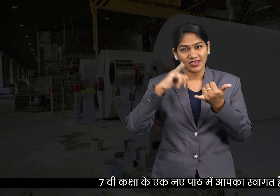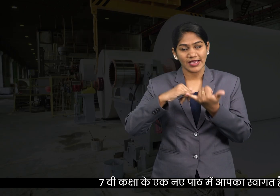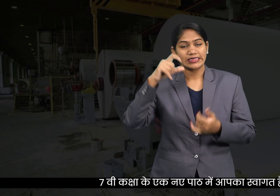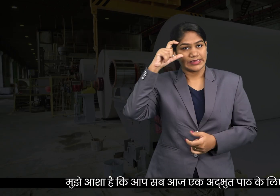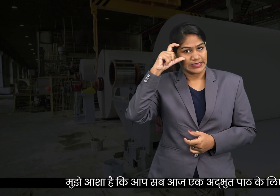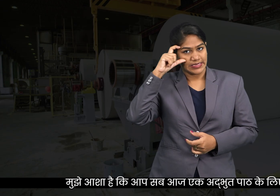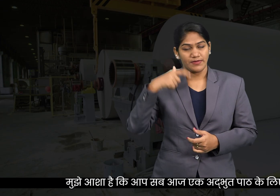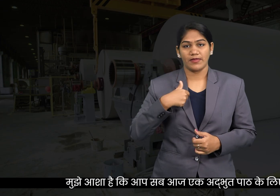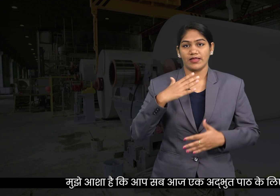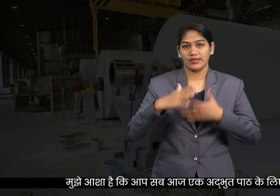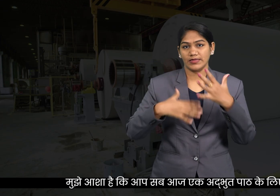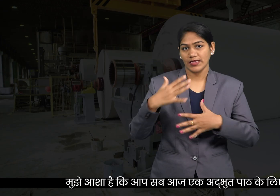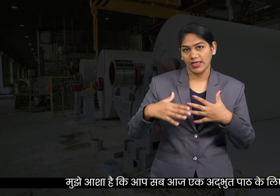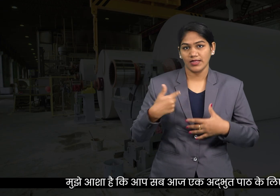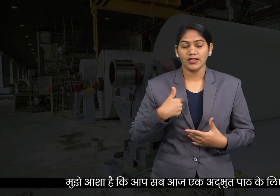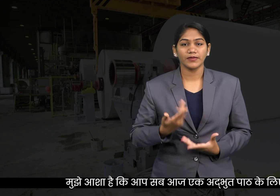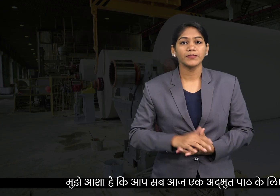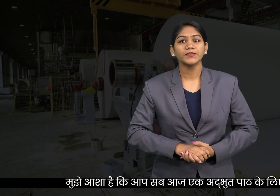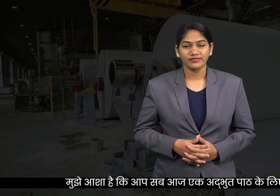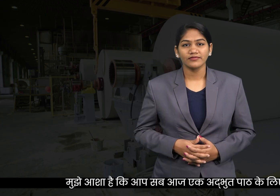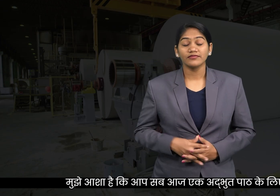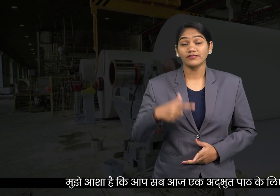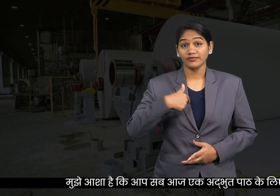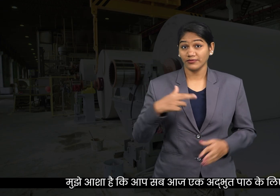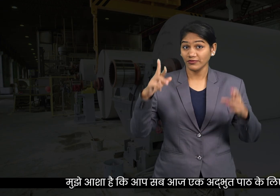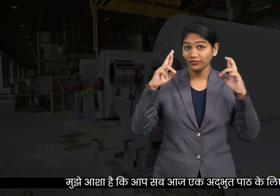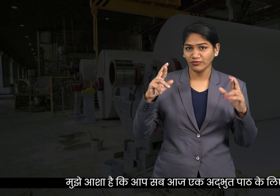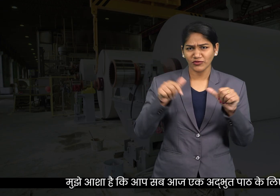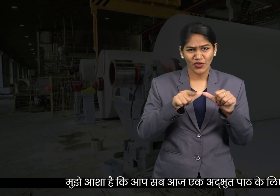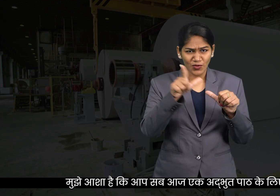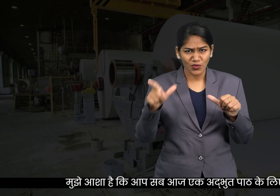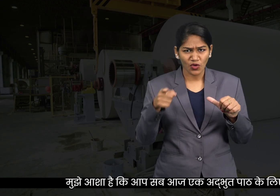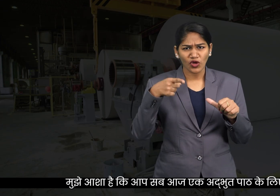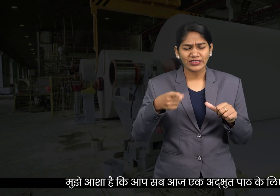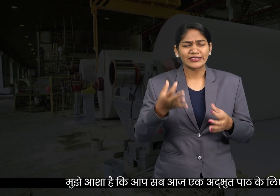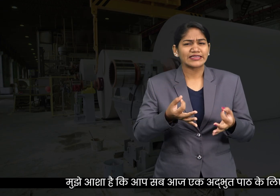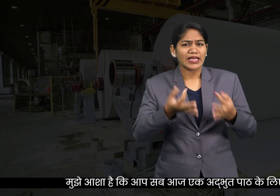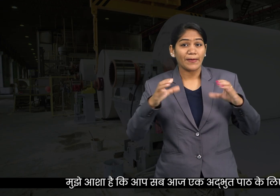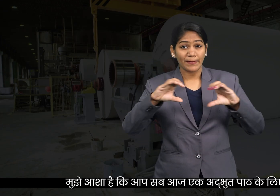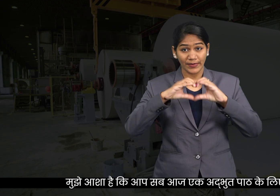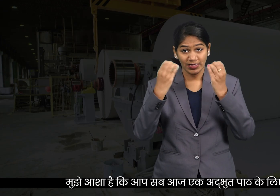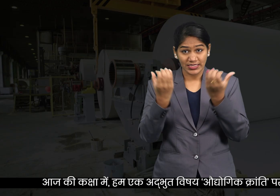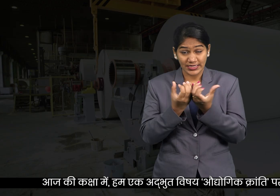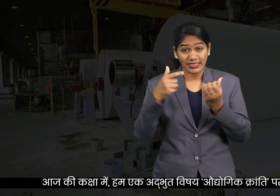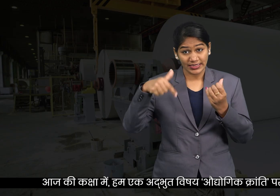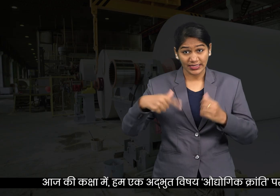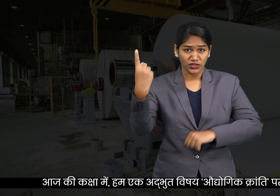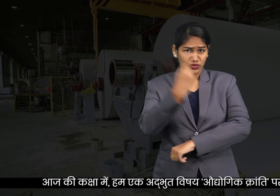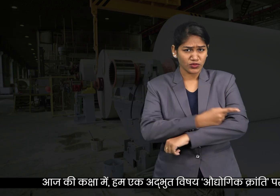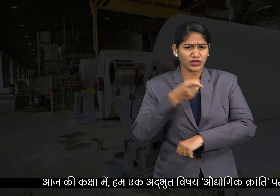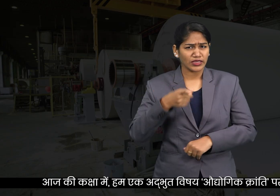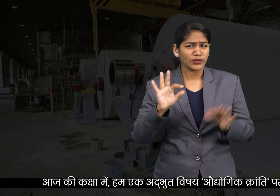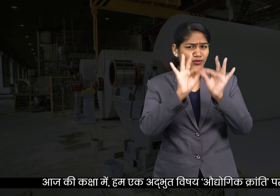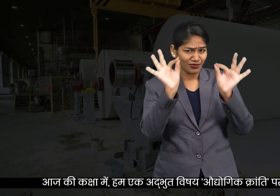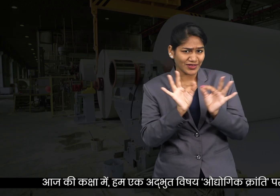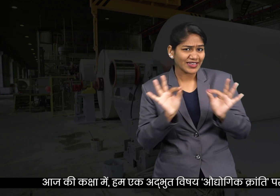उपस्थित हैं। मुझे आशा है कि आप सब आज एक अद्भुत पाठ के लिए तैयार हैं। आज की